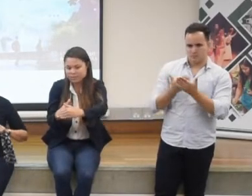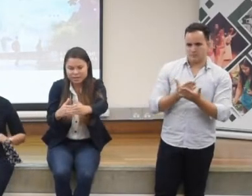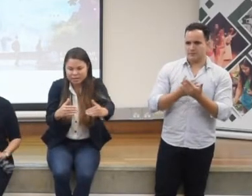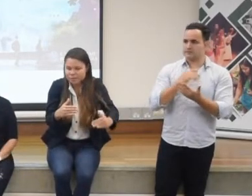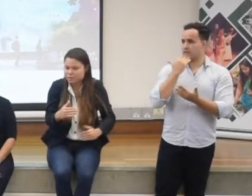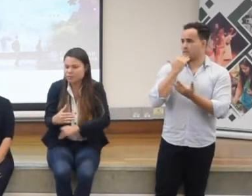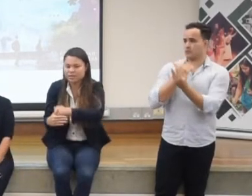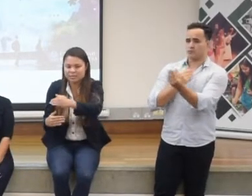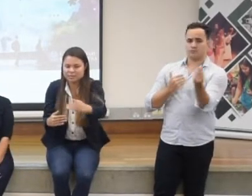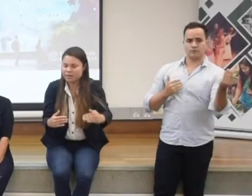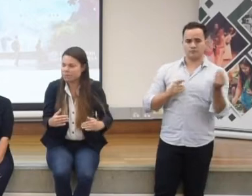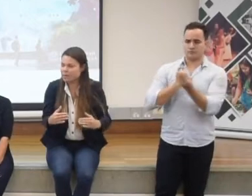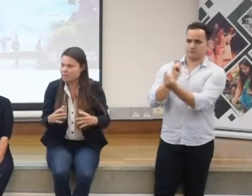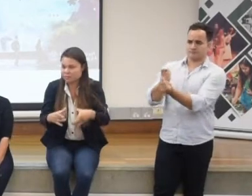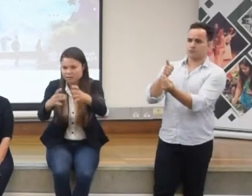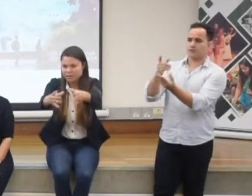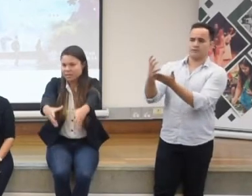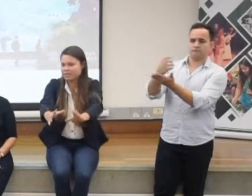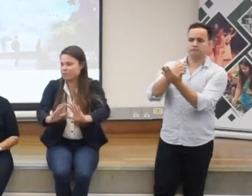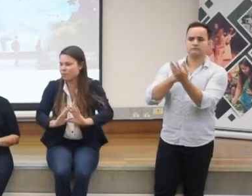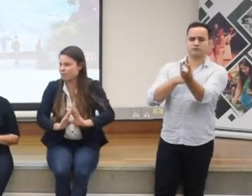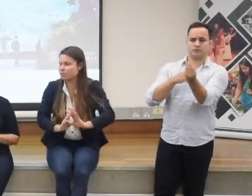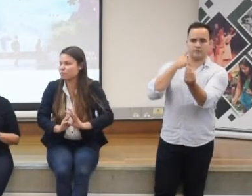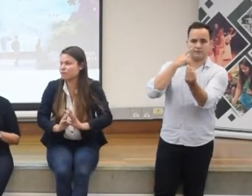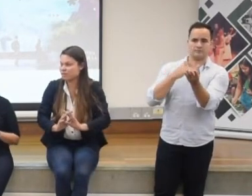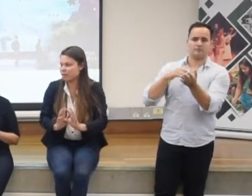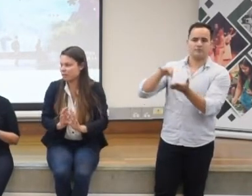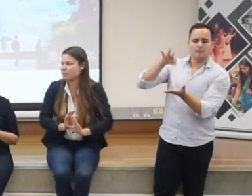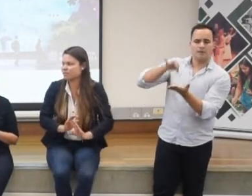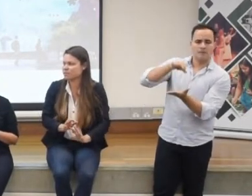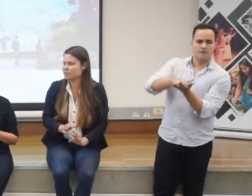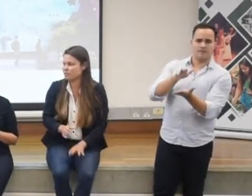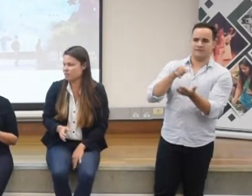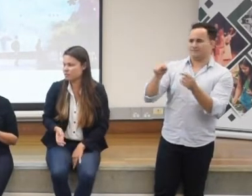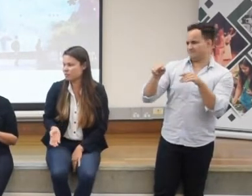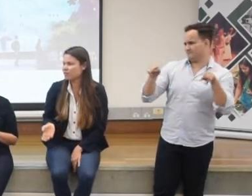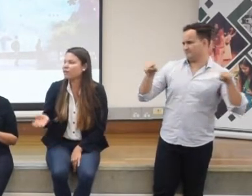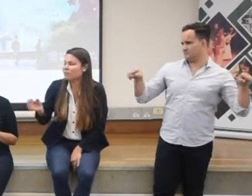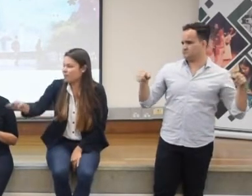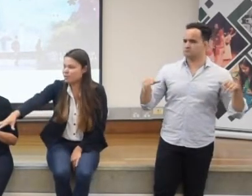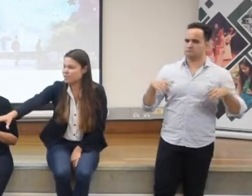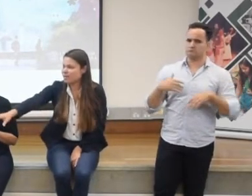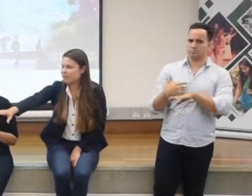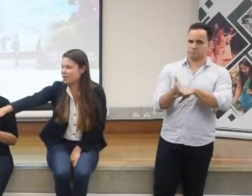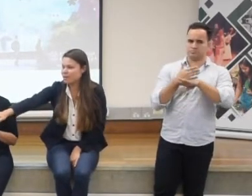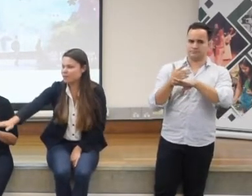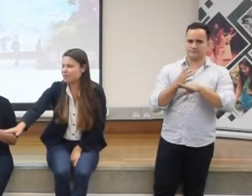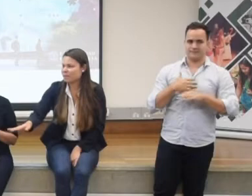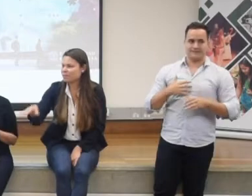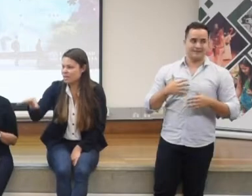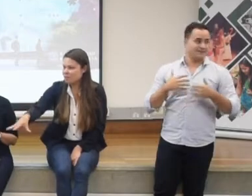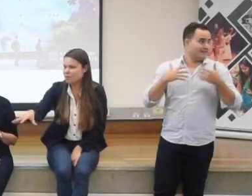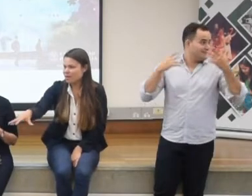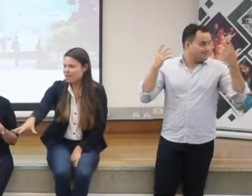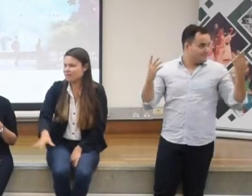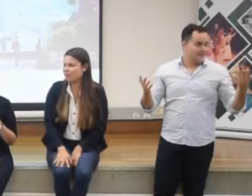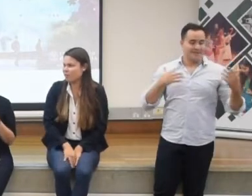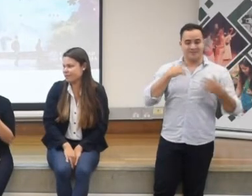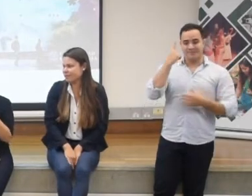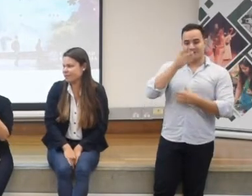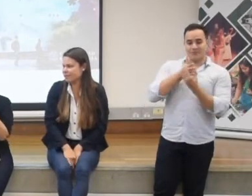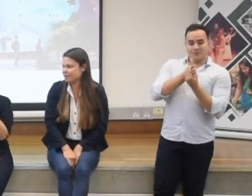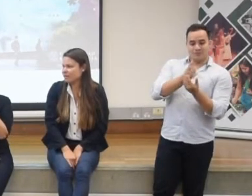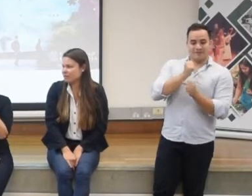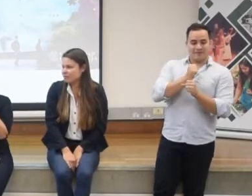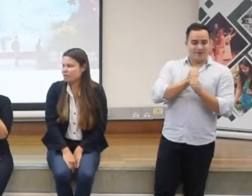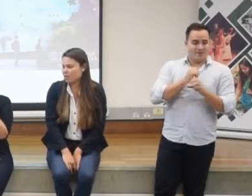cargo de hacer una revisión, hacer una recuperación y que ese documento sustente la conversación, ¿cierto? Pero eso se define cuando miremos qué modalidad de trabajo